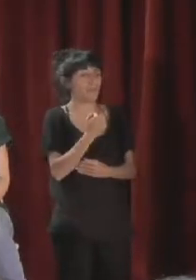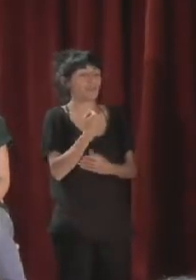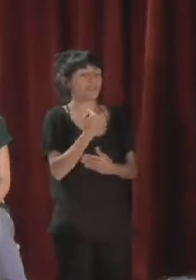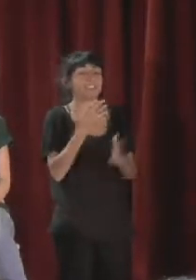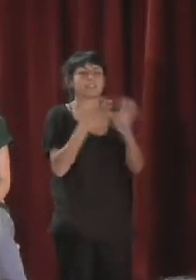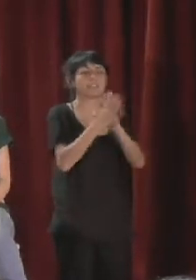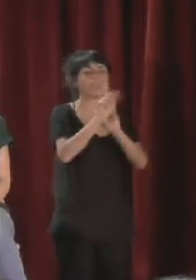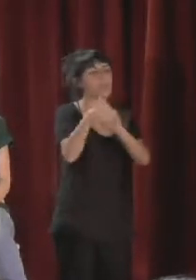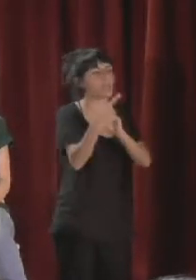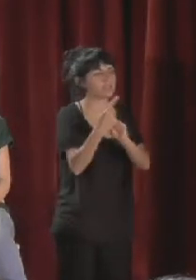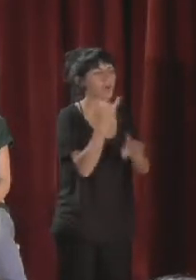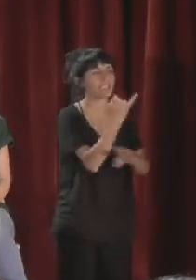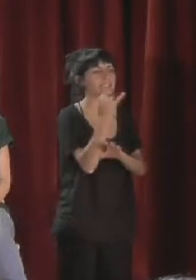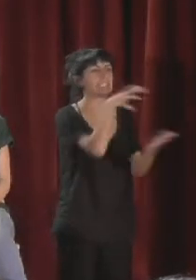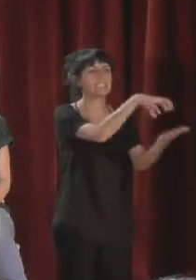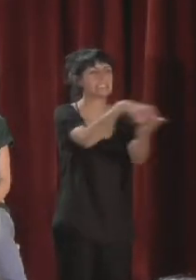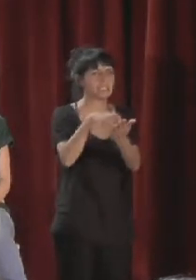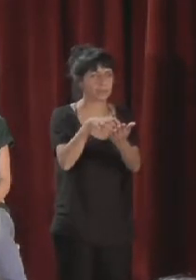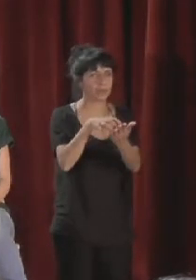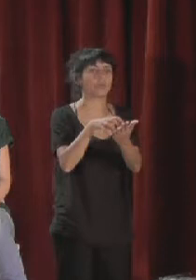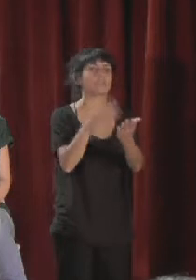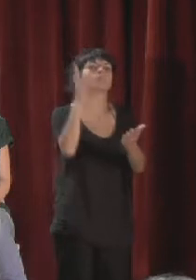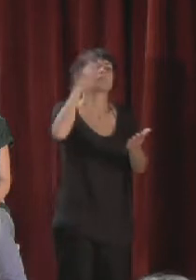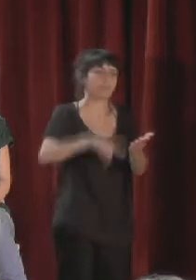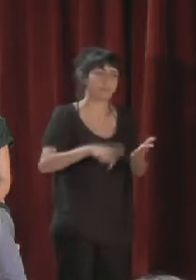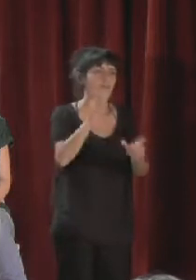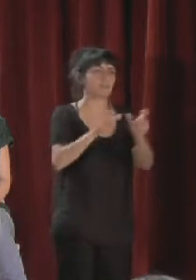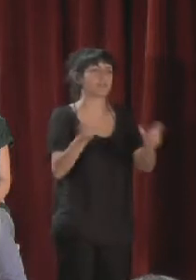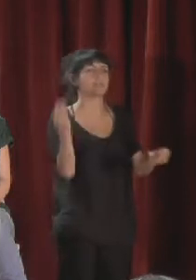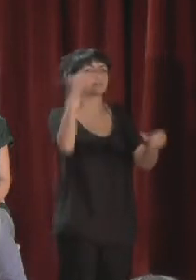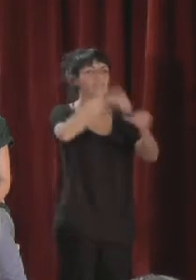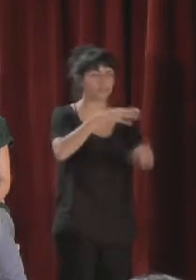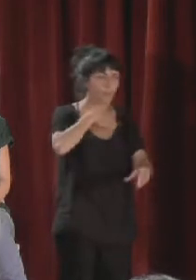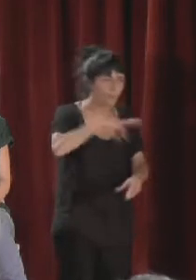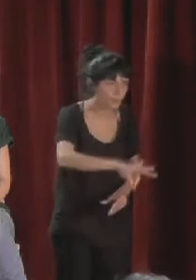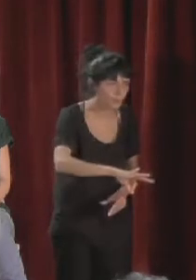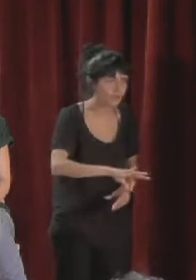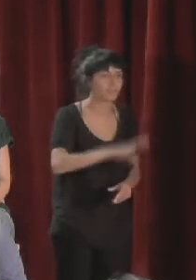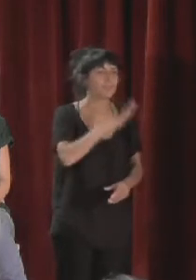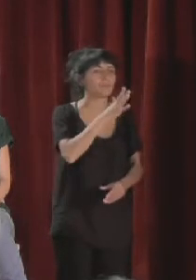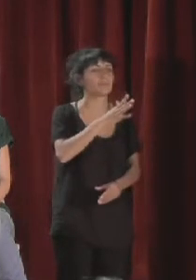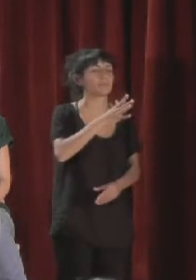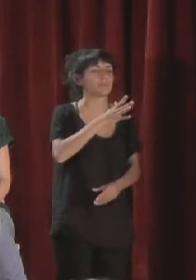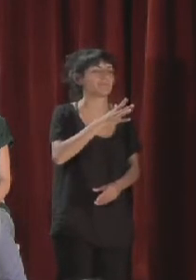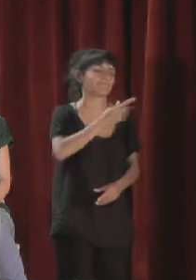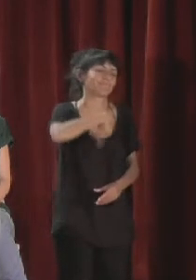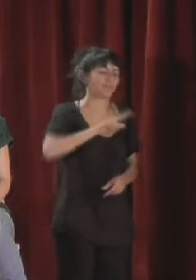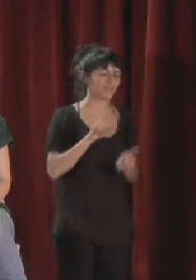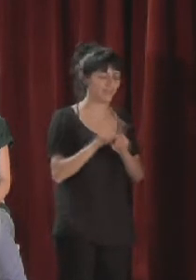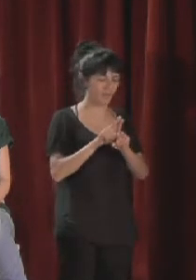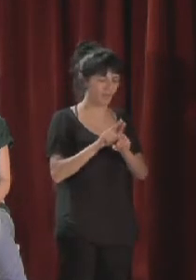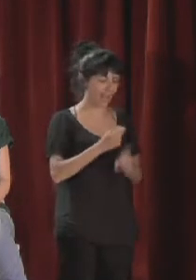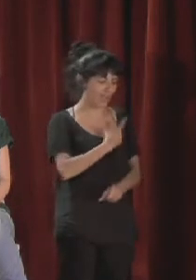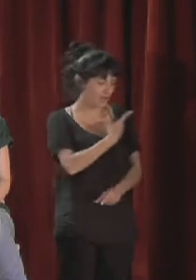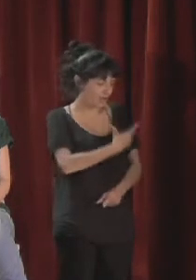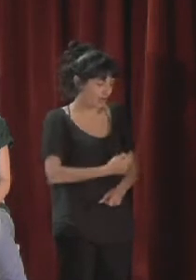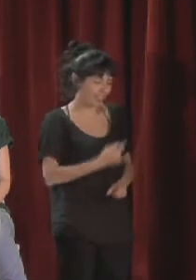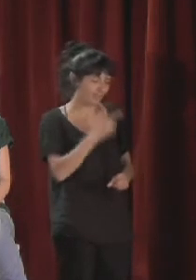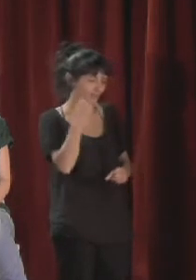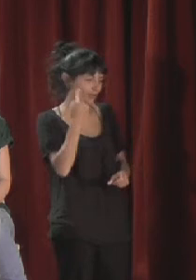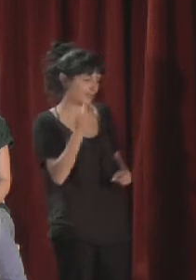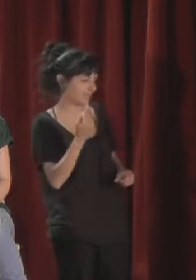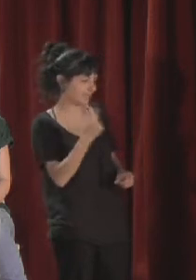nosas tamén, da cidadanía, de quen teñen que ser. Porque temos o sorriso no corazón, que é vermello e está á